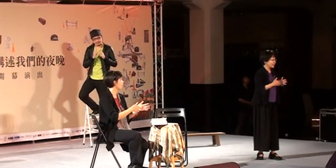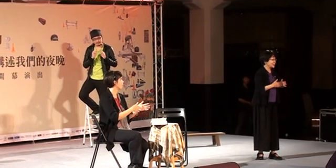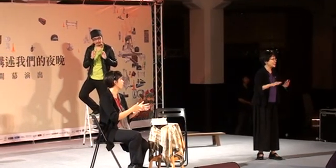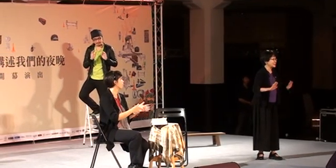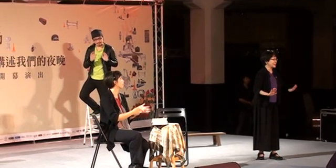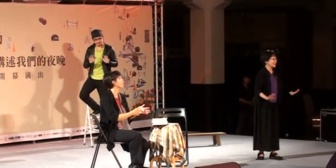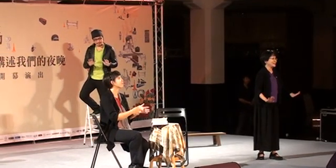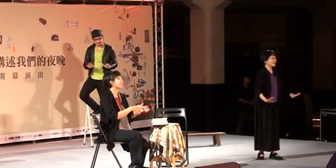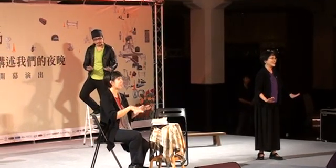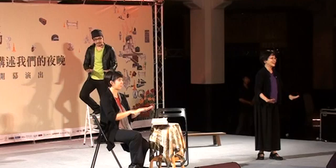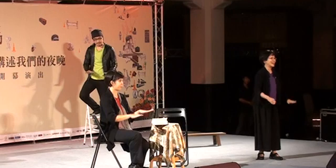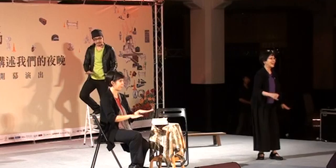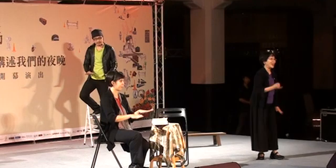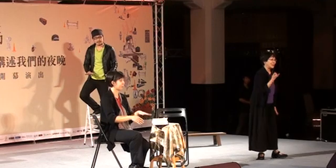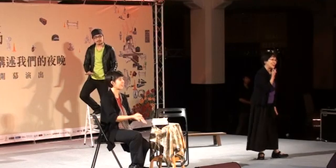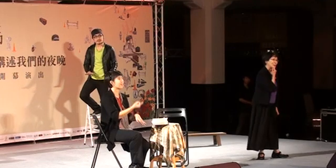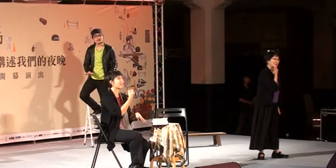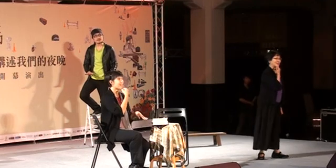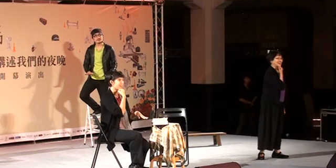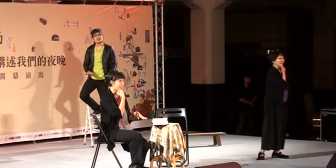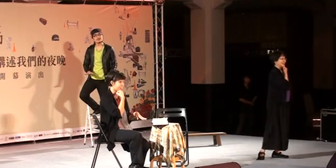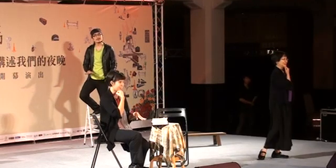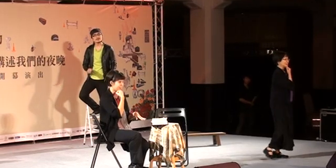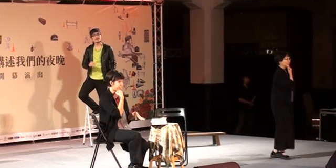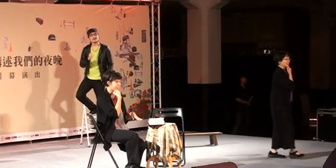至今犹